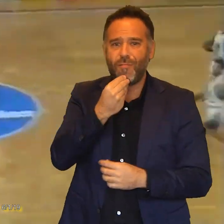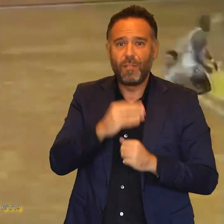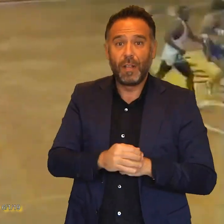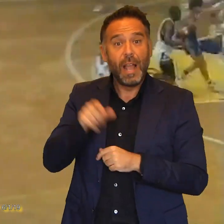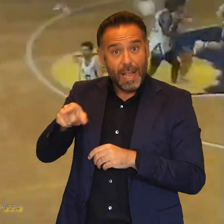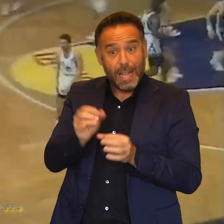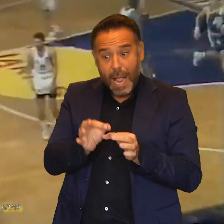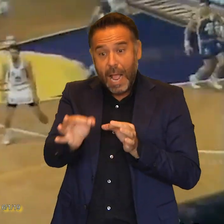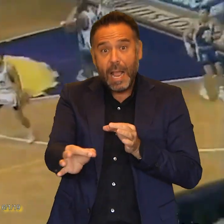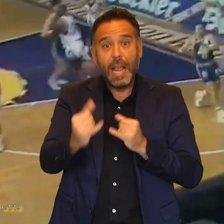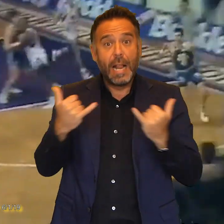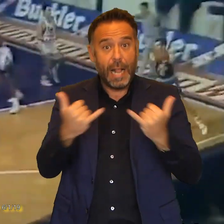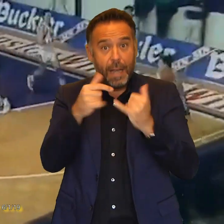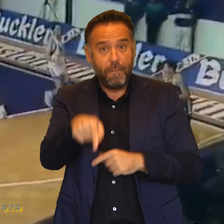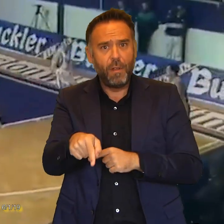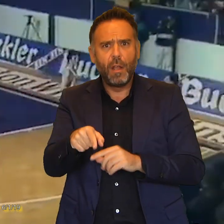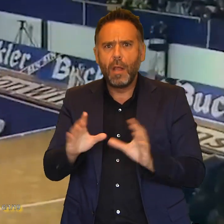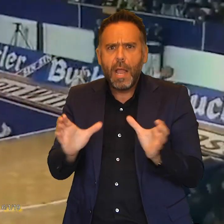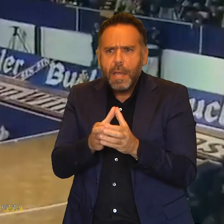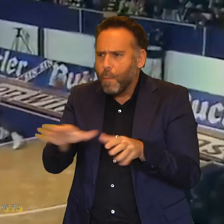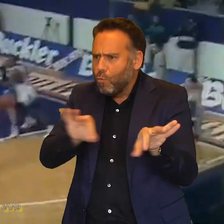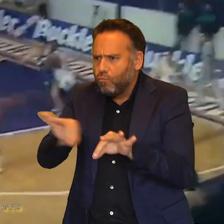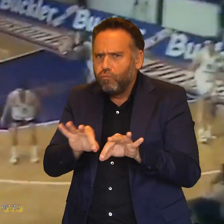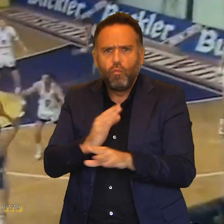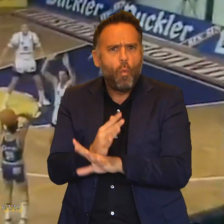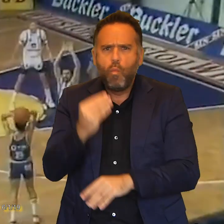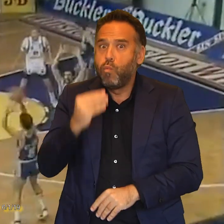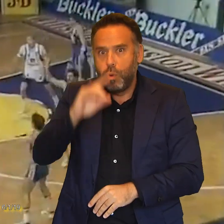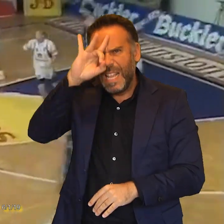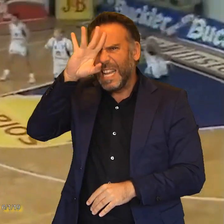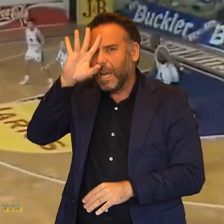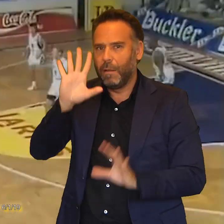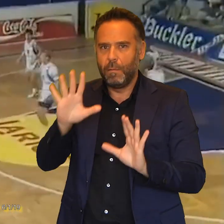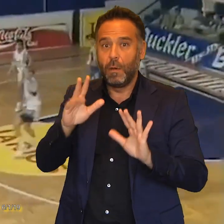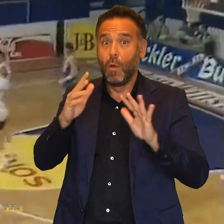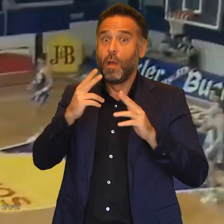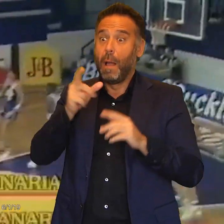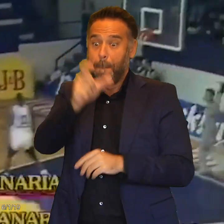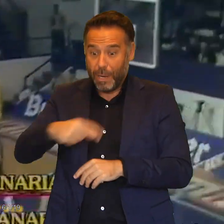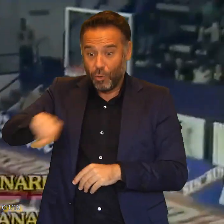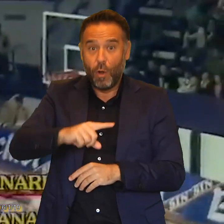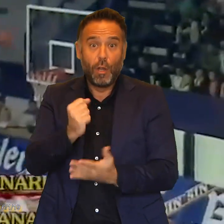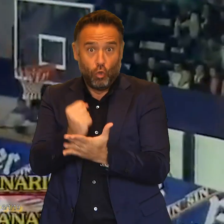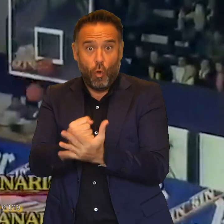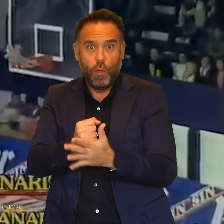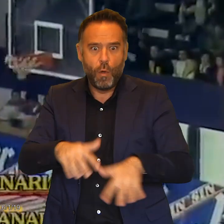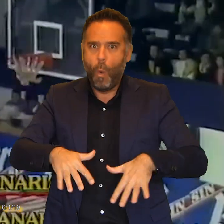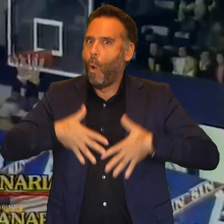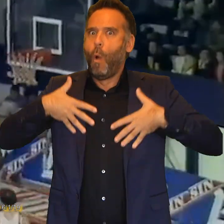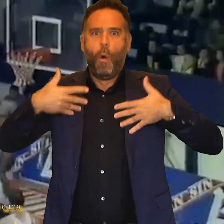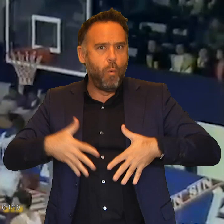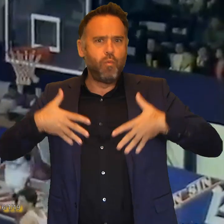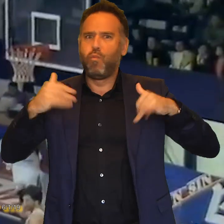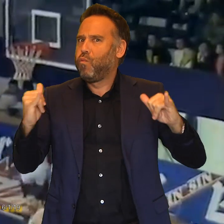la isla se construyó un equipo increíble que permitió vivir años de ensueño a los fieles de las gradas del Juan